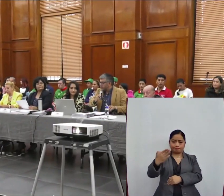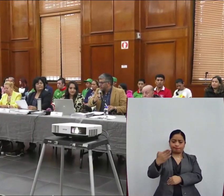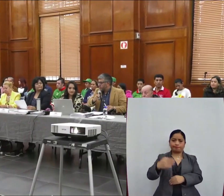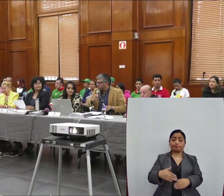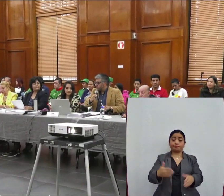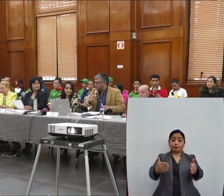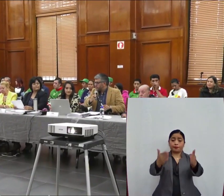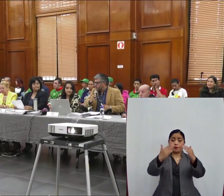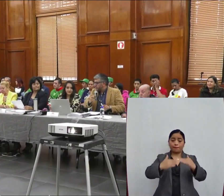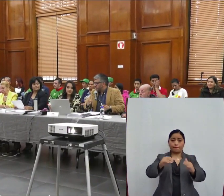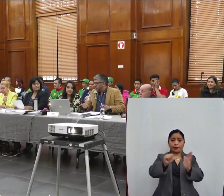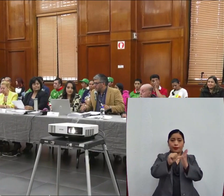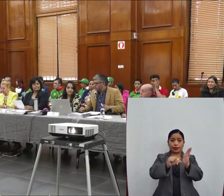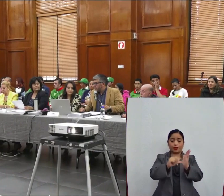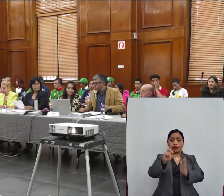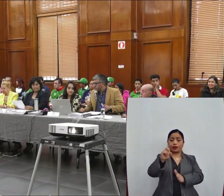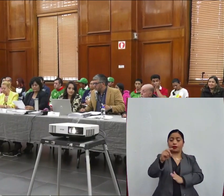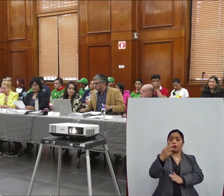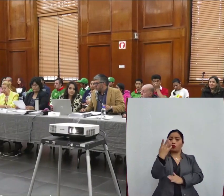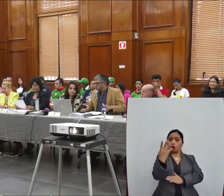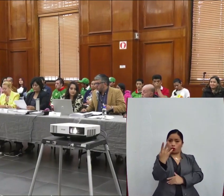Artículo 34.